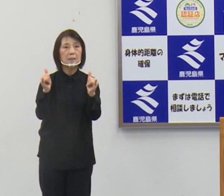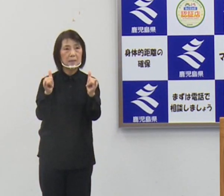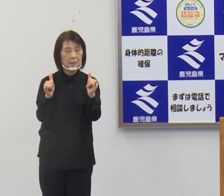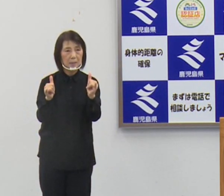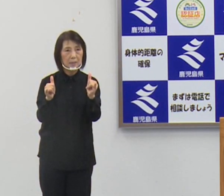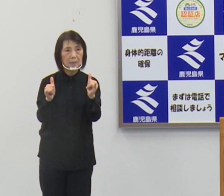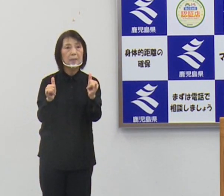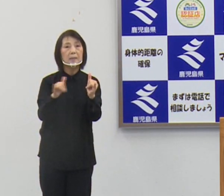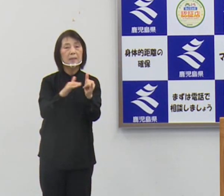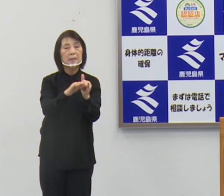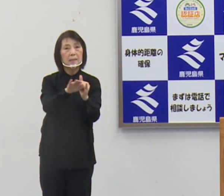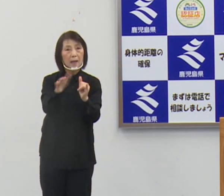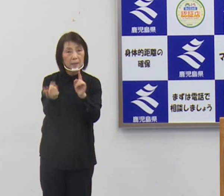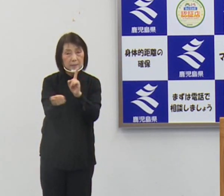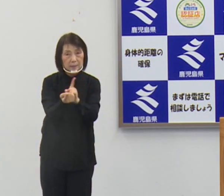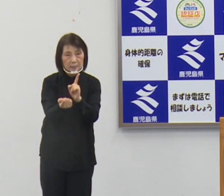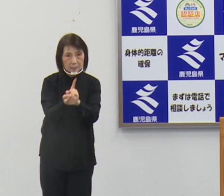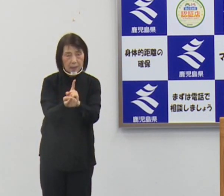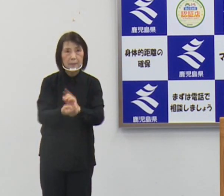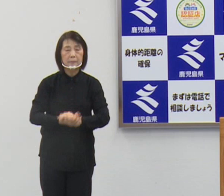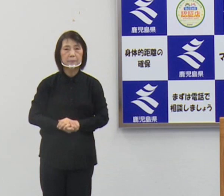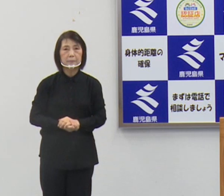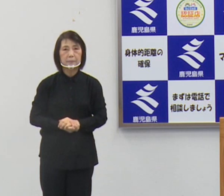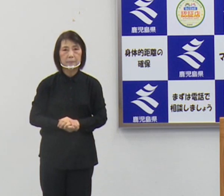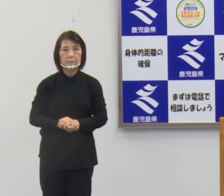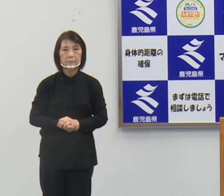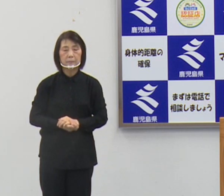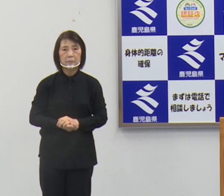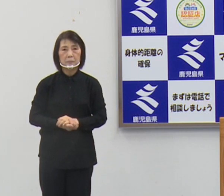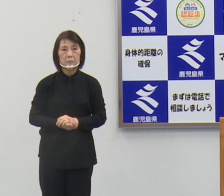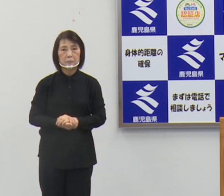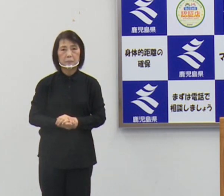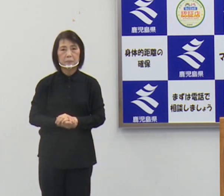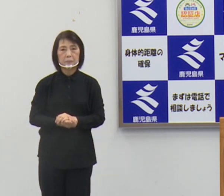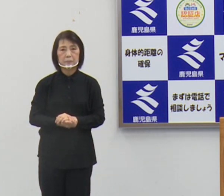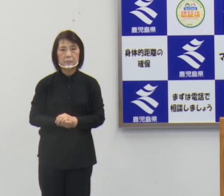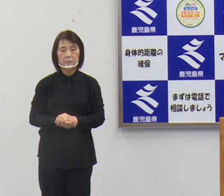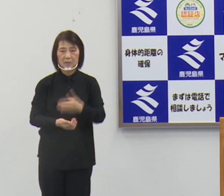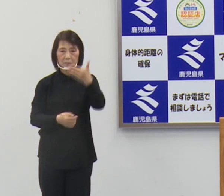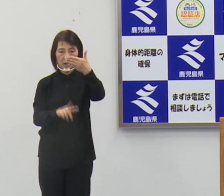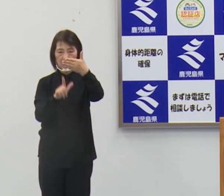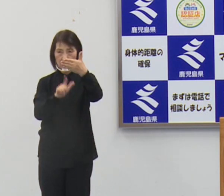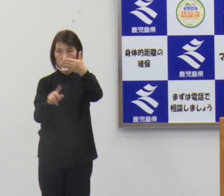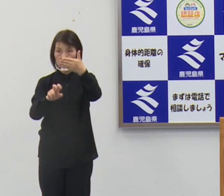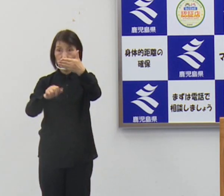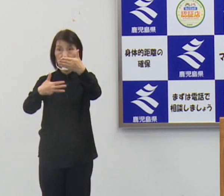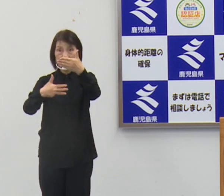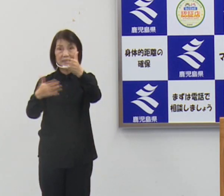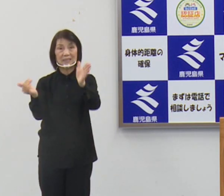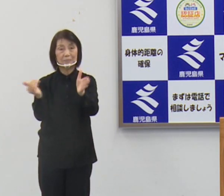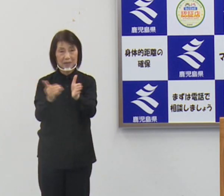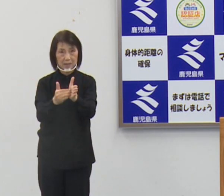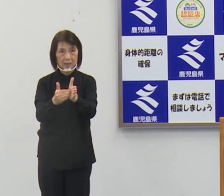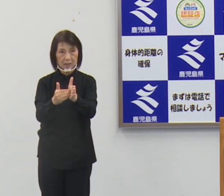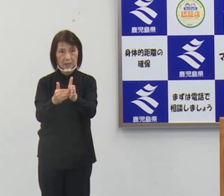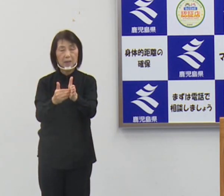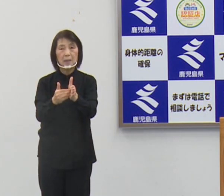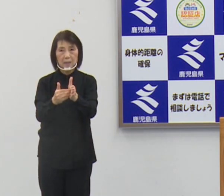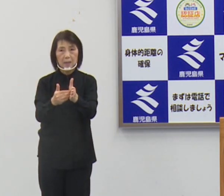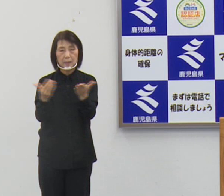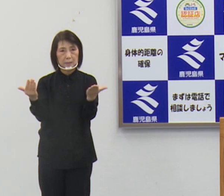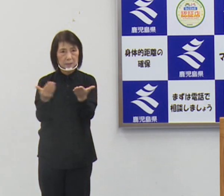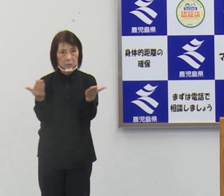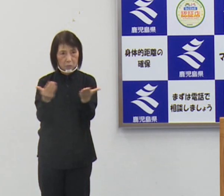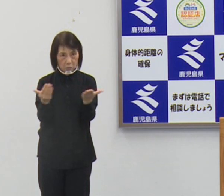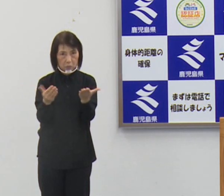需要喚起策今こそ鹿児島の旅第2弾につきましては9月28日まで事業を停止するととも